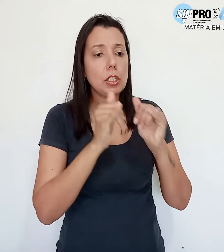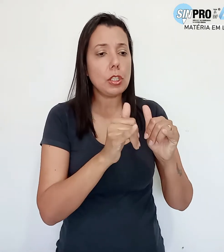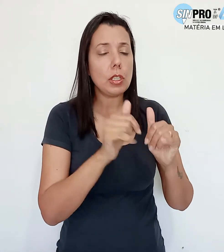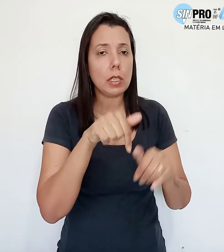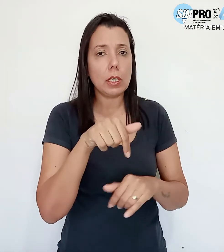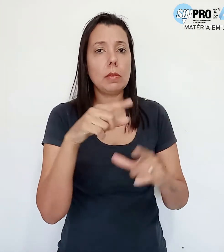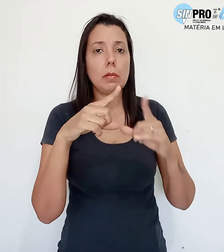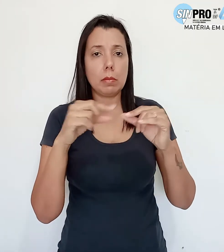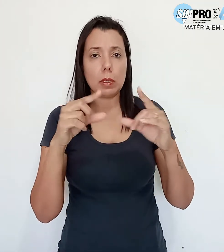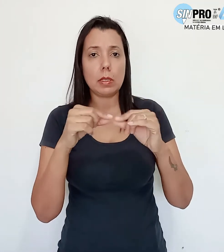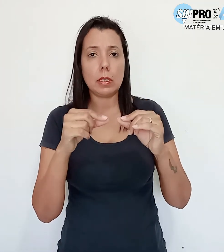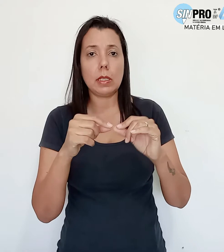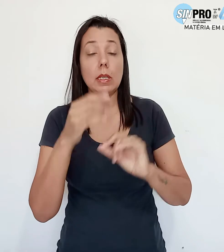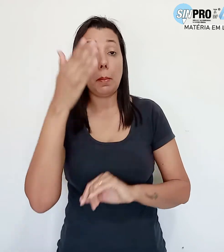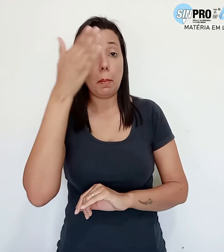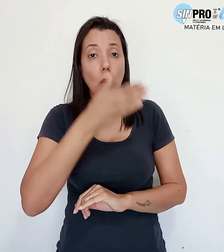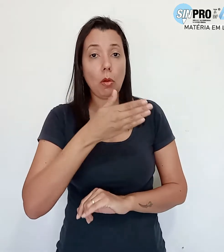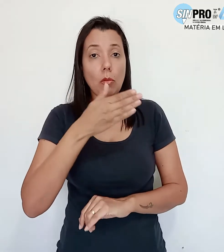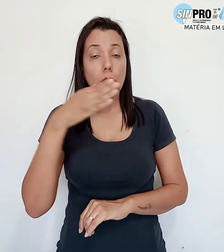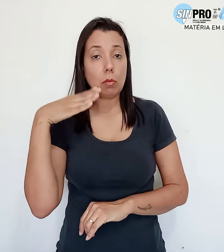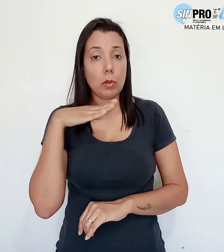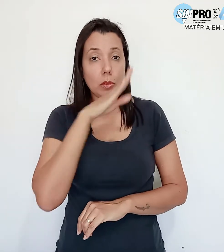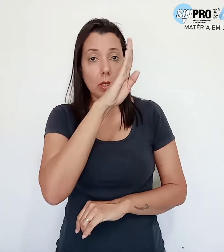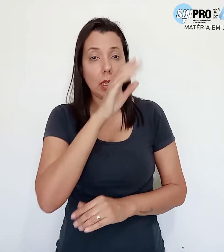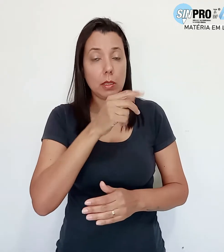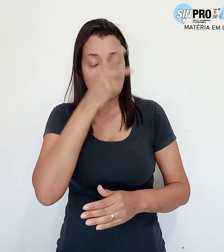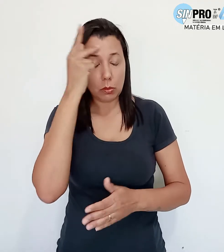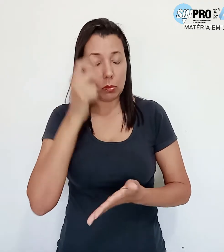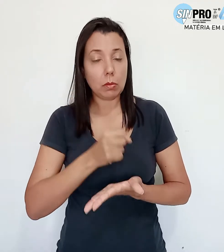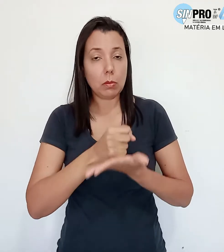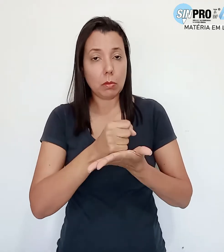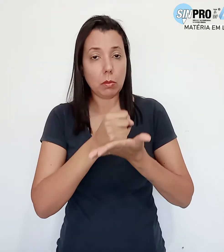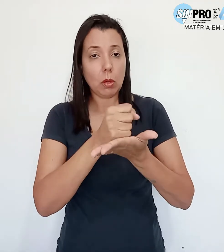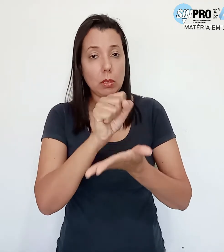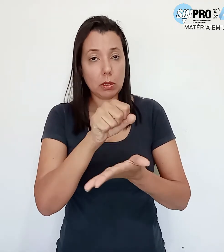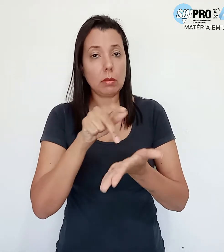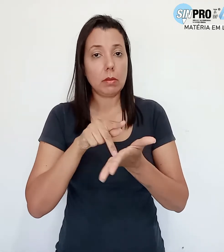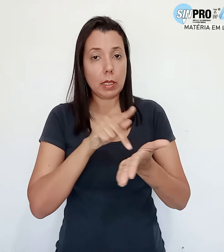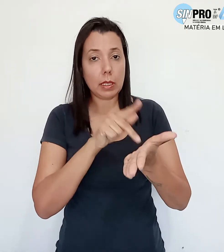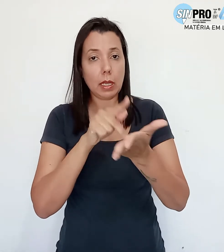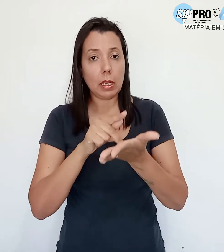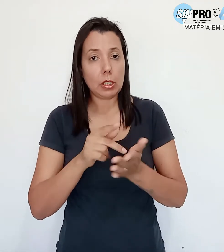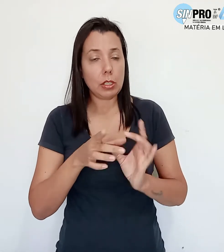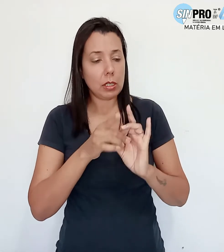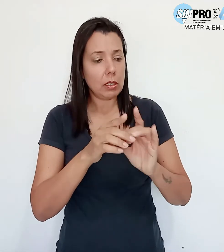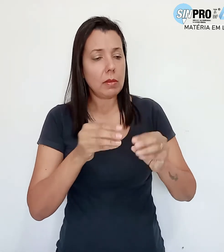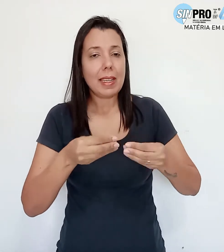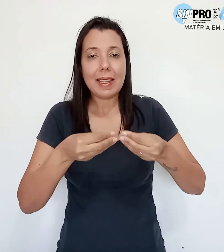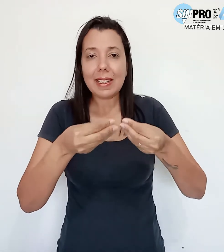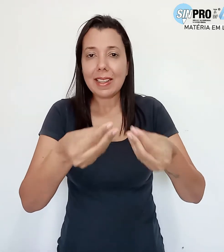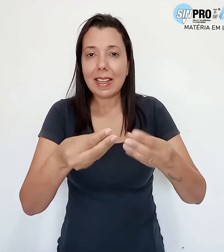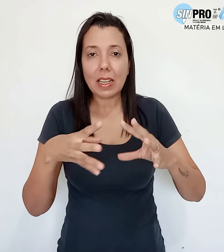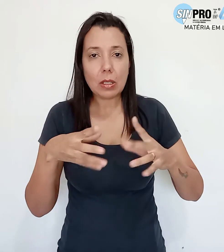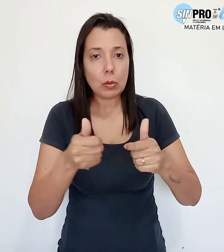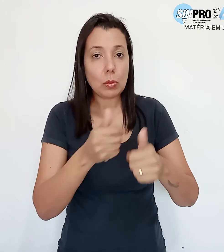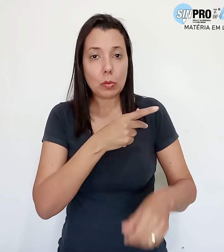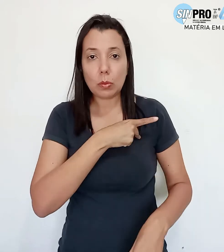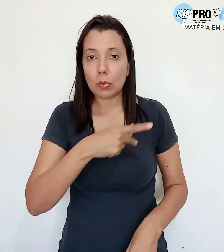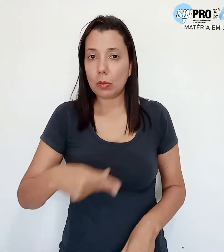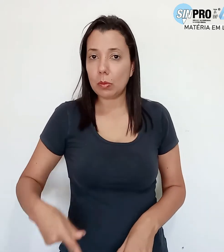Energética de Brasília, prova que Bolsonaro e seus apoiadores estão realmente dispostos a entregar tudo que é público